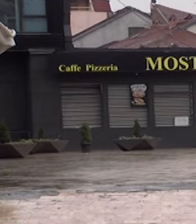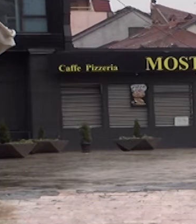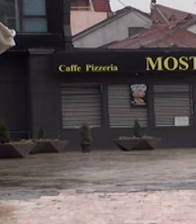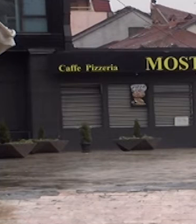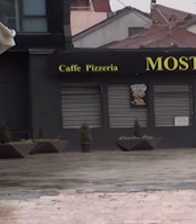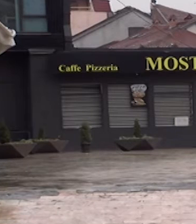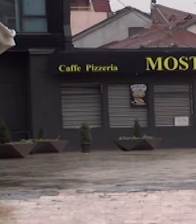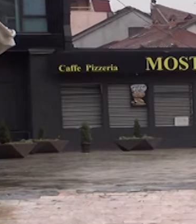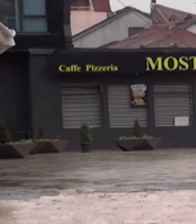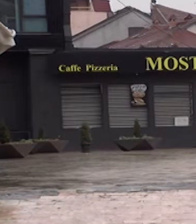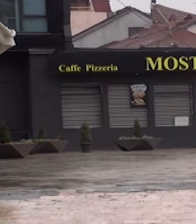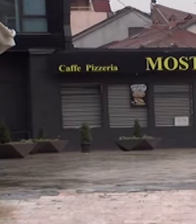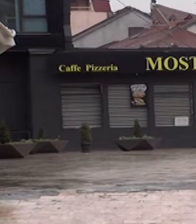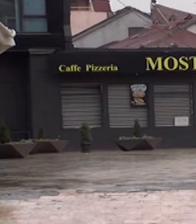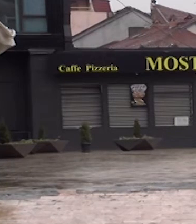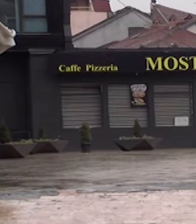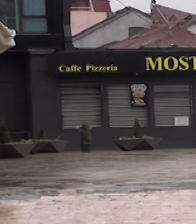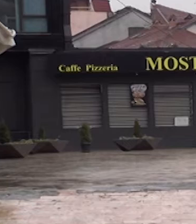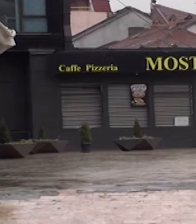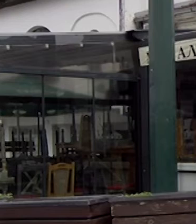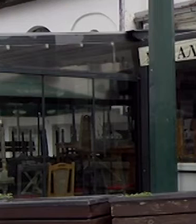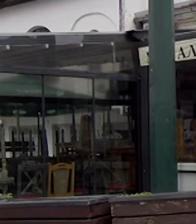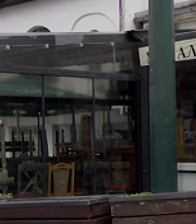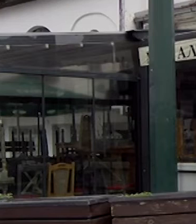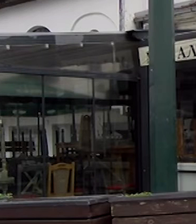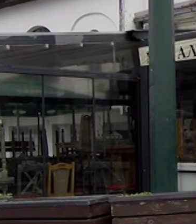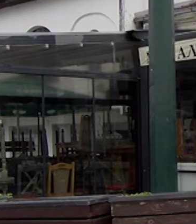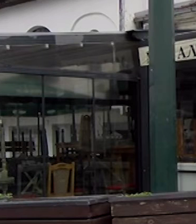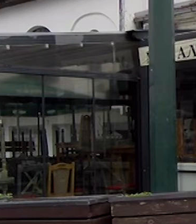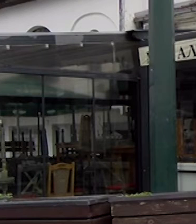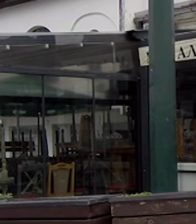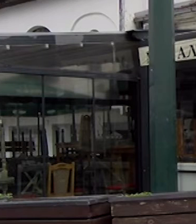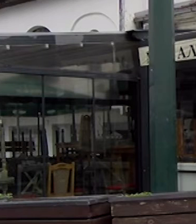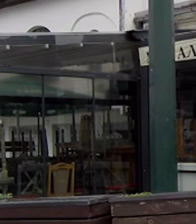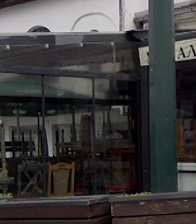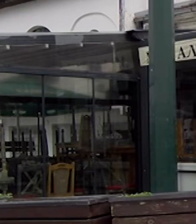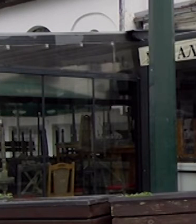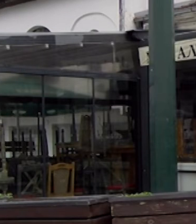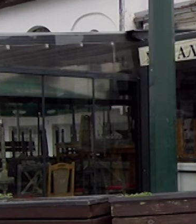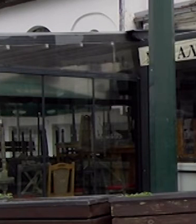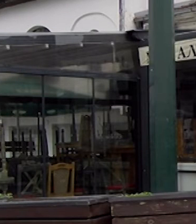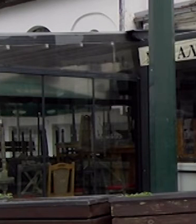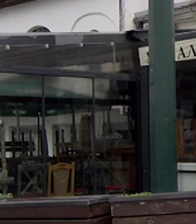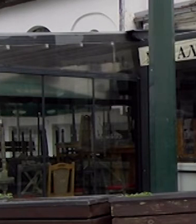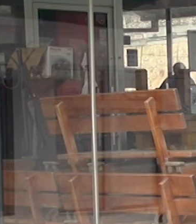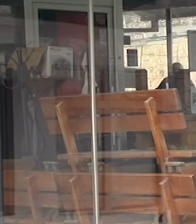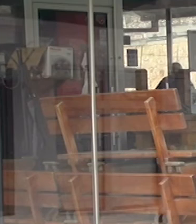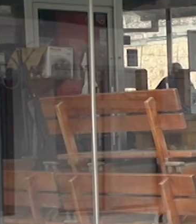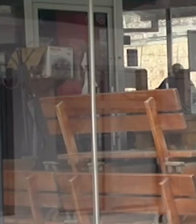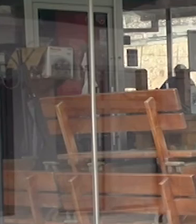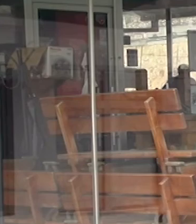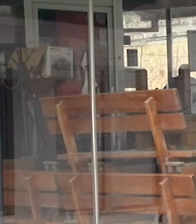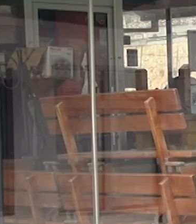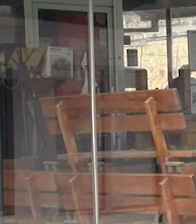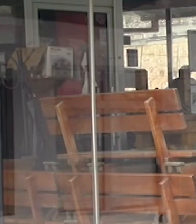угостителите да продолжат да се придржуваат на одлуката на владата и да не ги отворат угостителските објекти, бидејќи забраната за нивно работење се уште на сила,